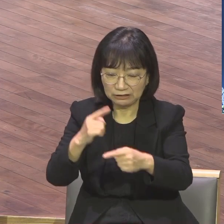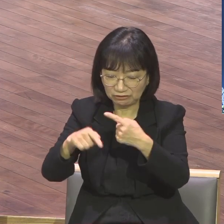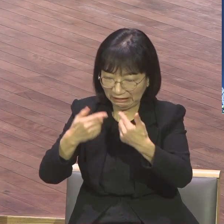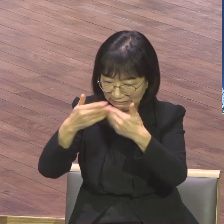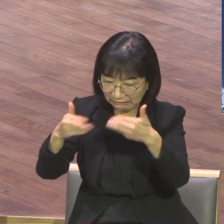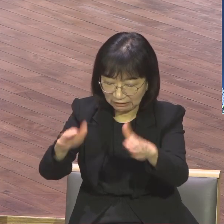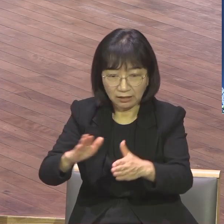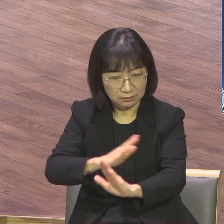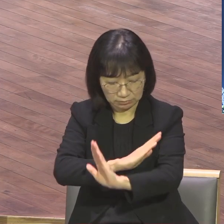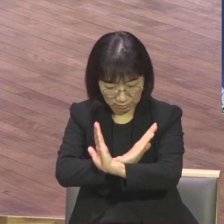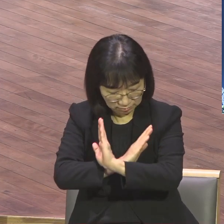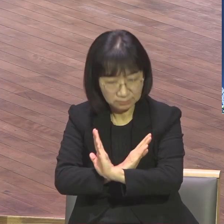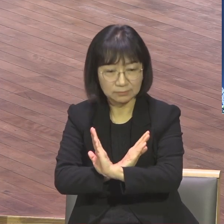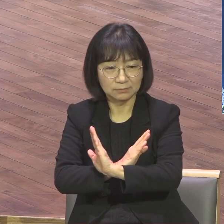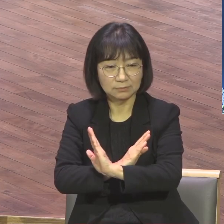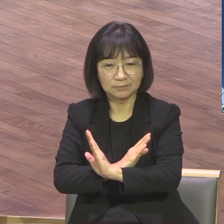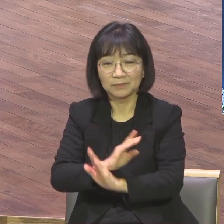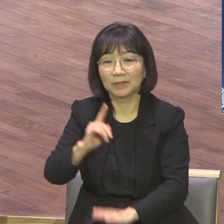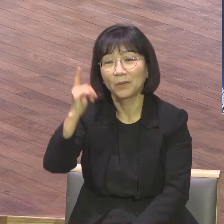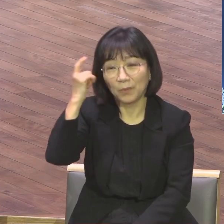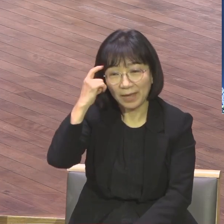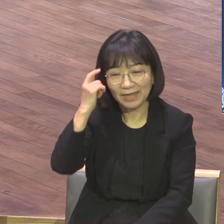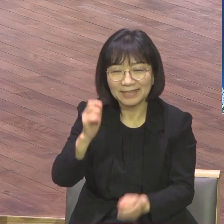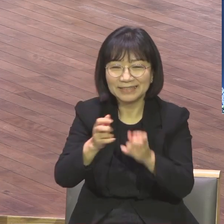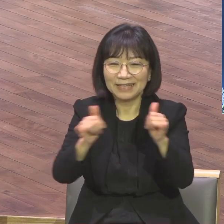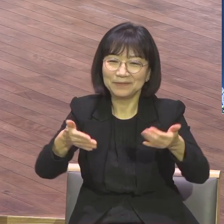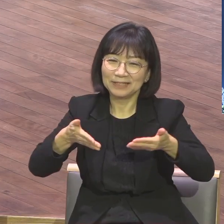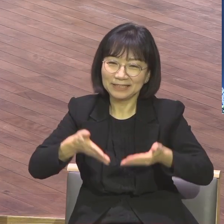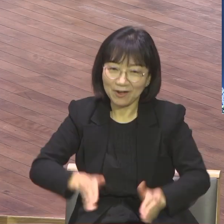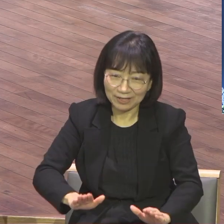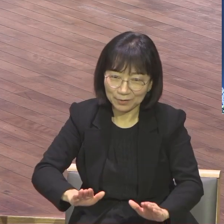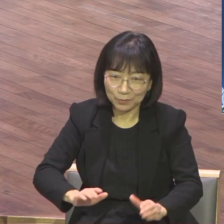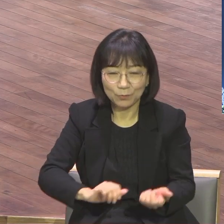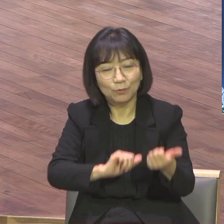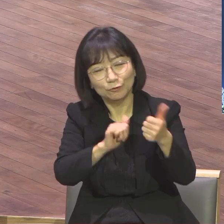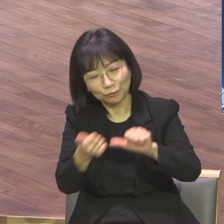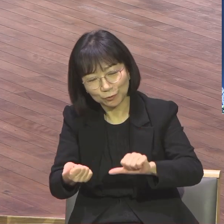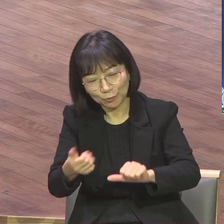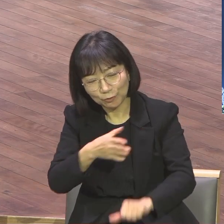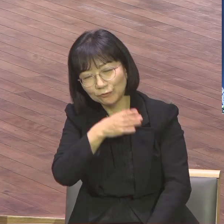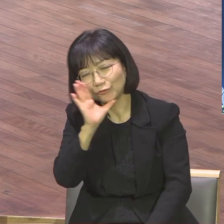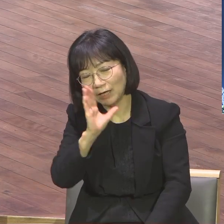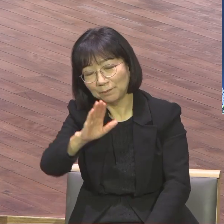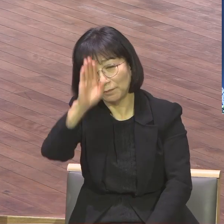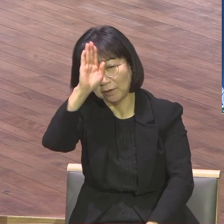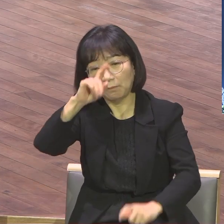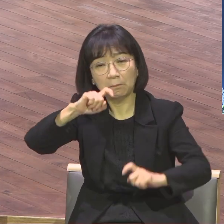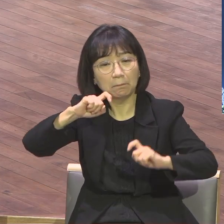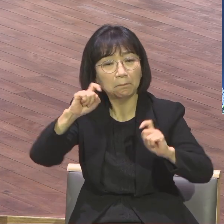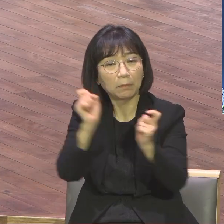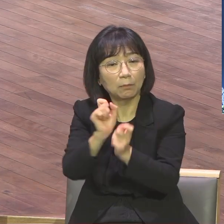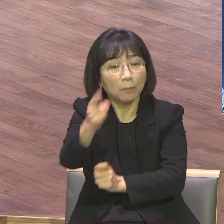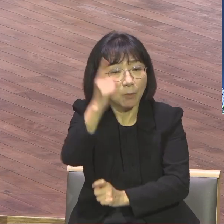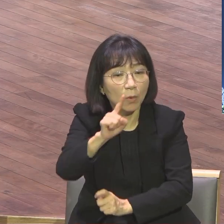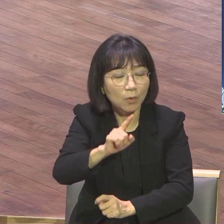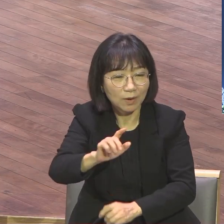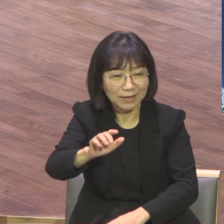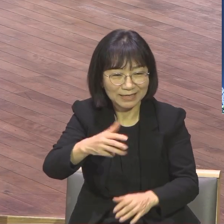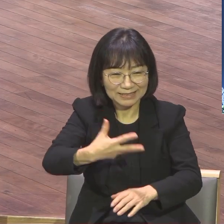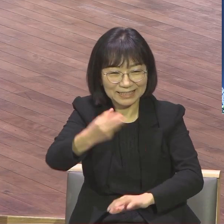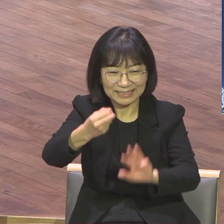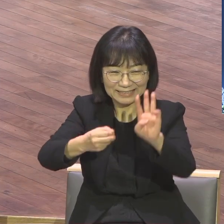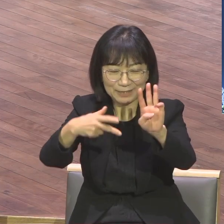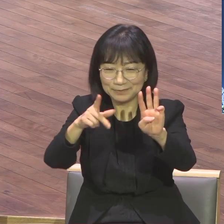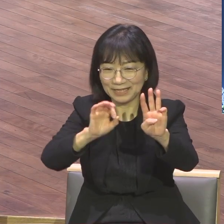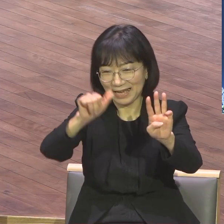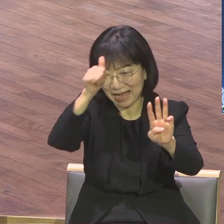돼요. 사실 인간의 생사 이 문제는요 창세기 3장에 발생된 아담의 이 범죄로 인해서 온 건 사실이에요.